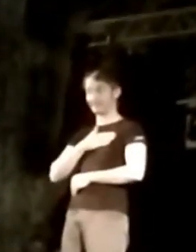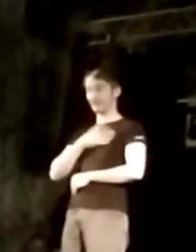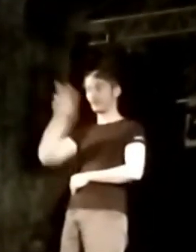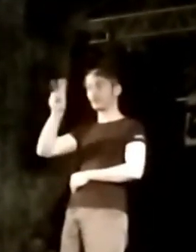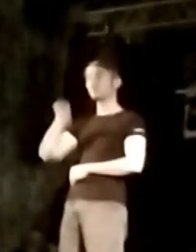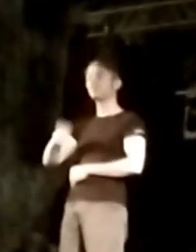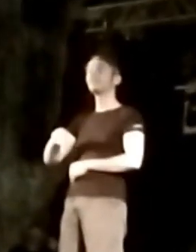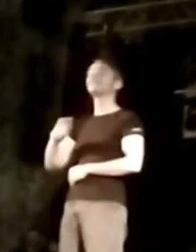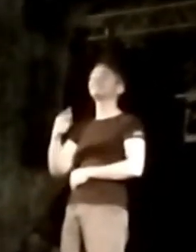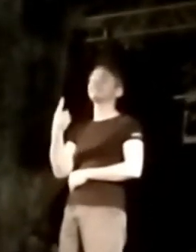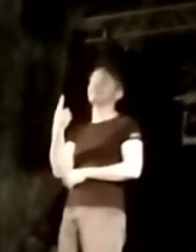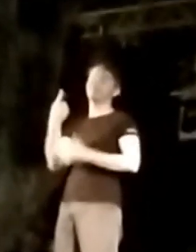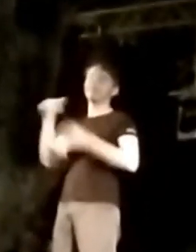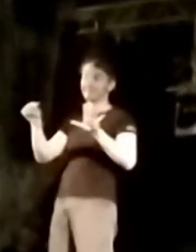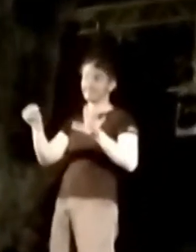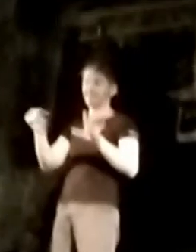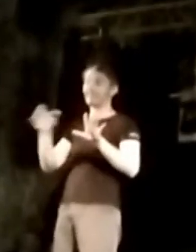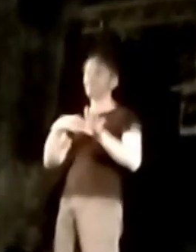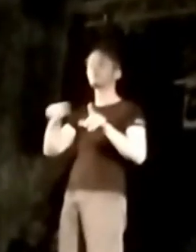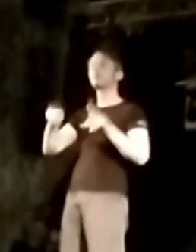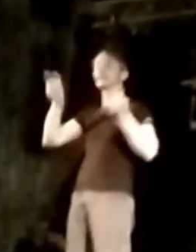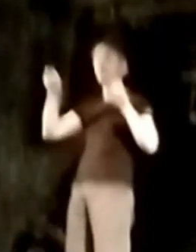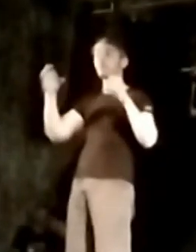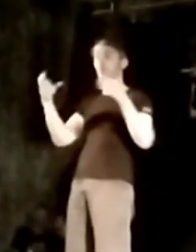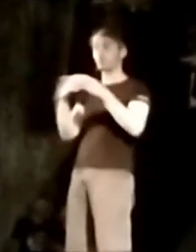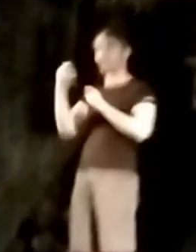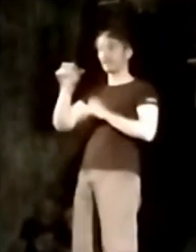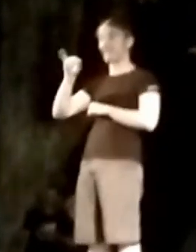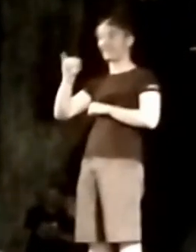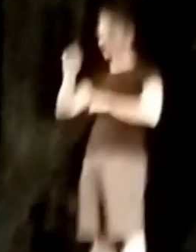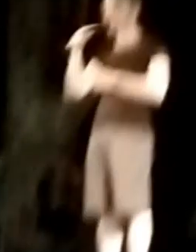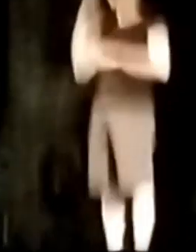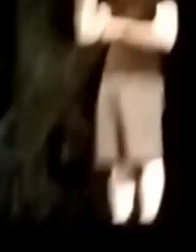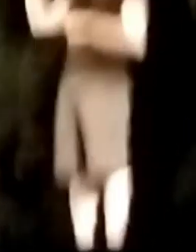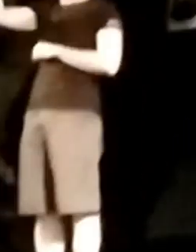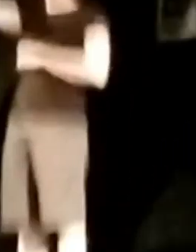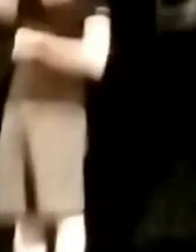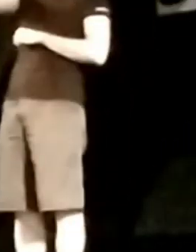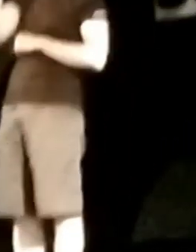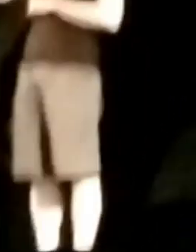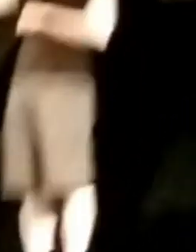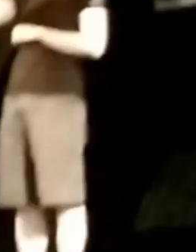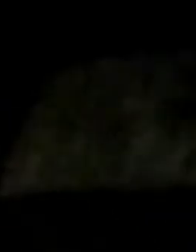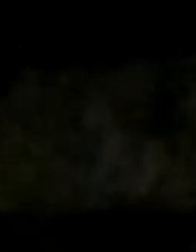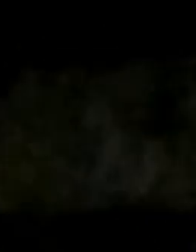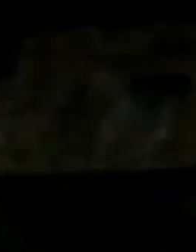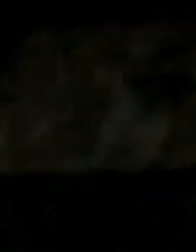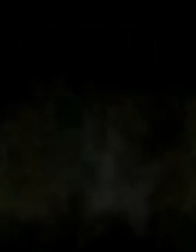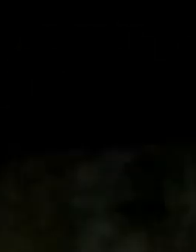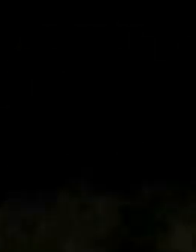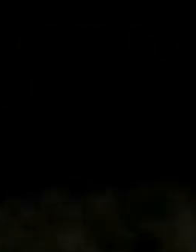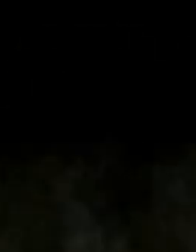2016, ja tinc l'escombra aquí, de les Kellys, de les que limpien per 1,30€ una habitació de